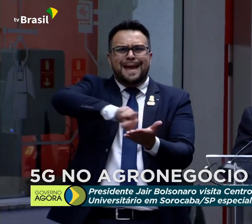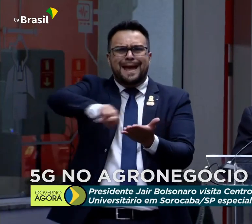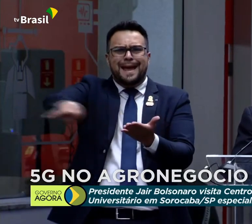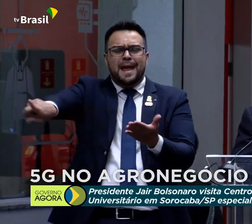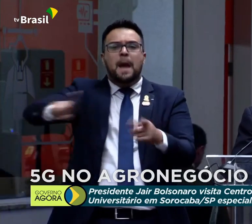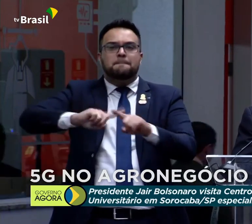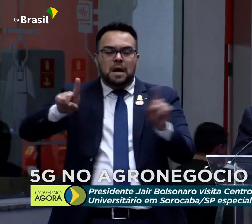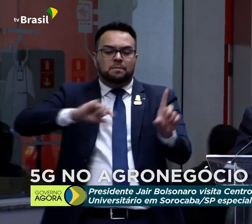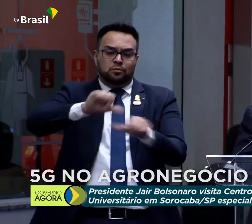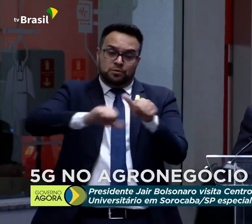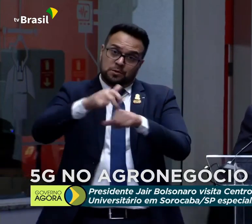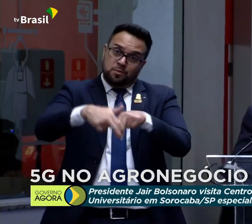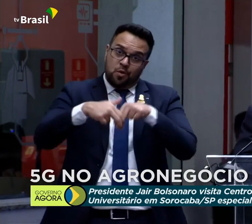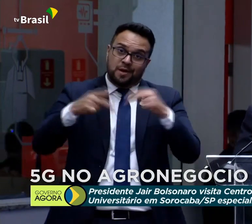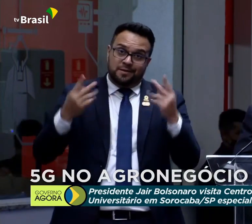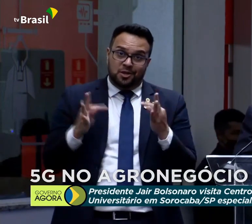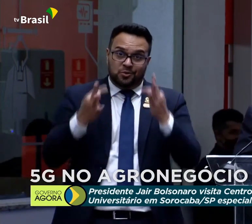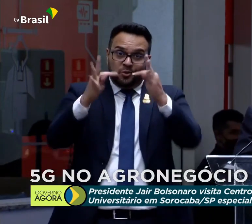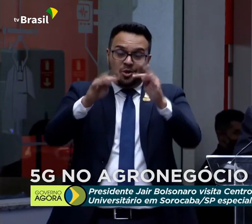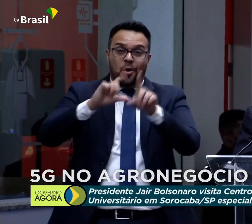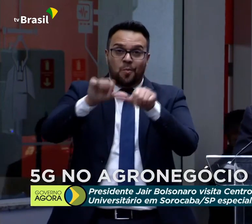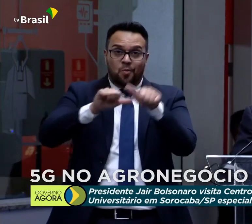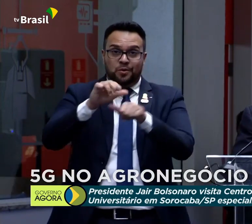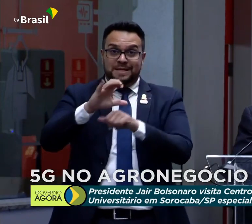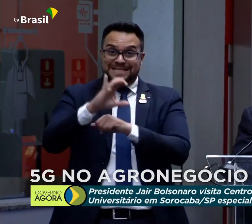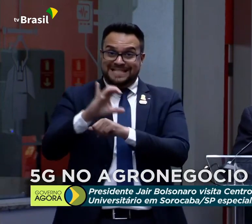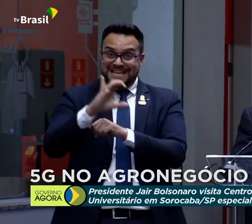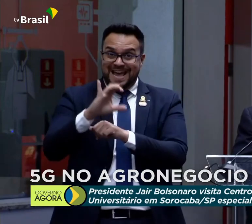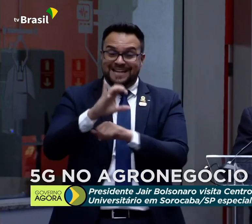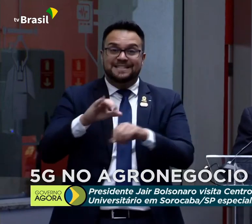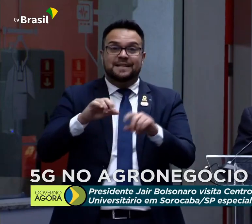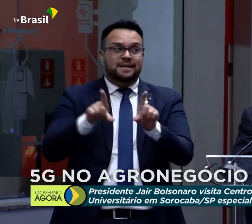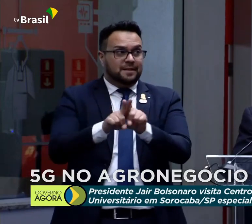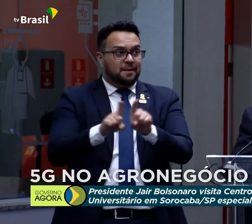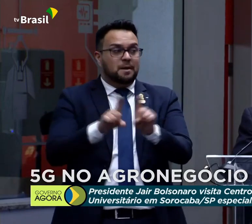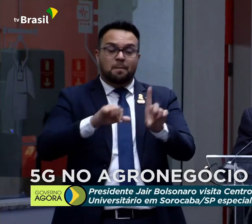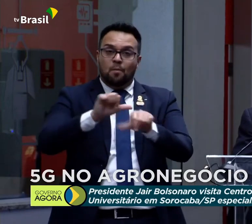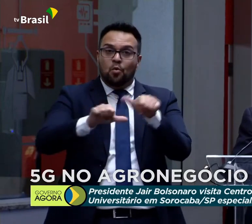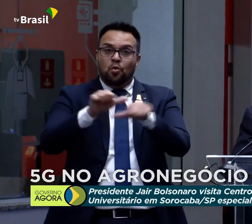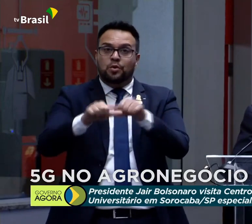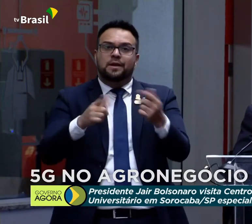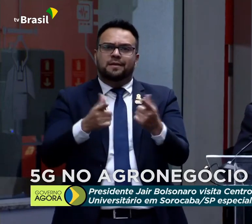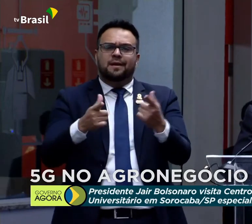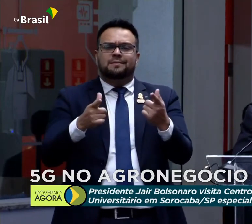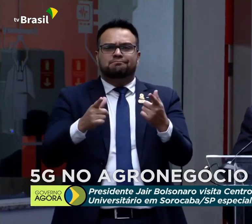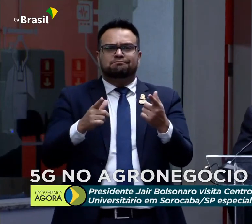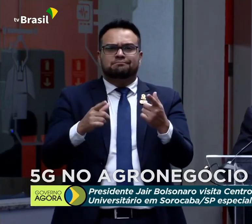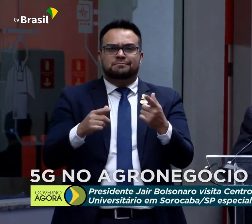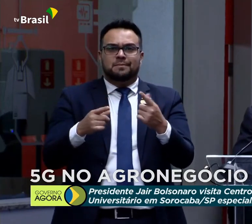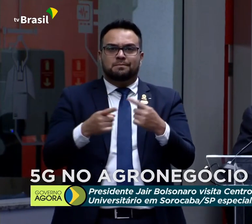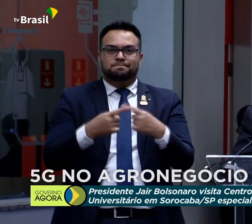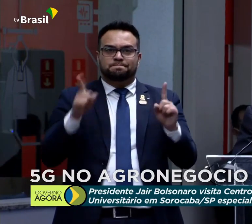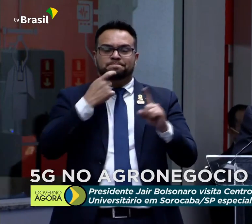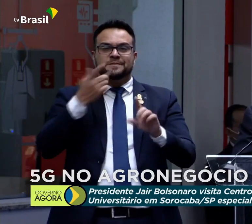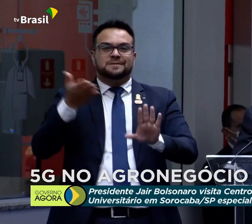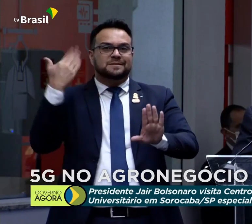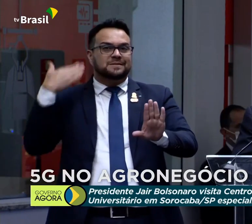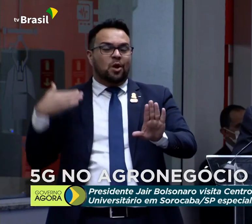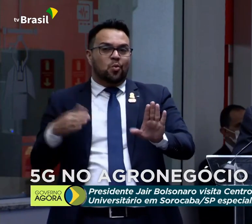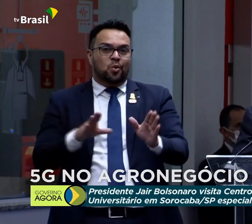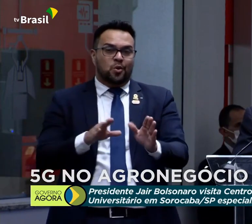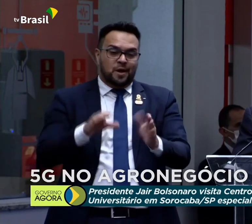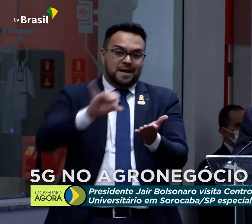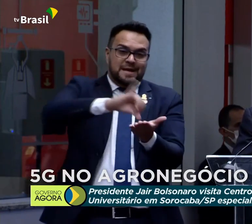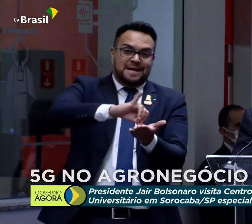ela muda com a tecnologia, muda com a ciência, muda com parques tecnológicos, como a gente inaugurou lá hoje esse Centro